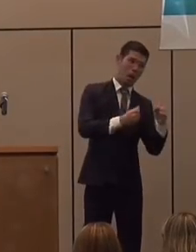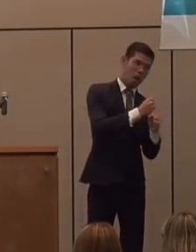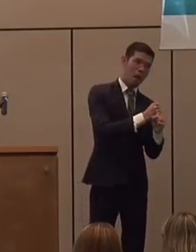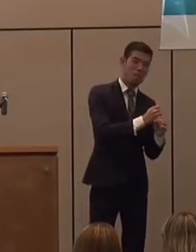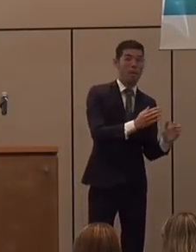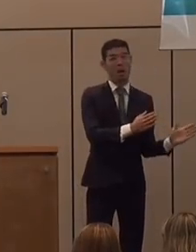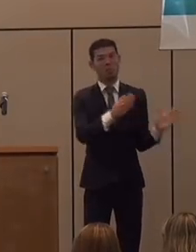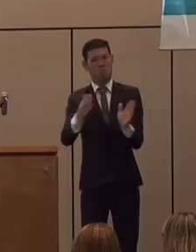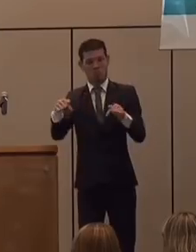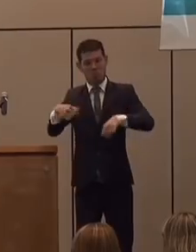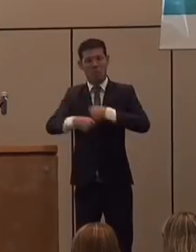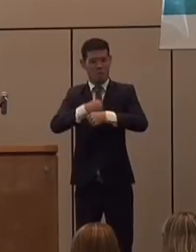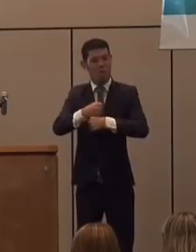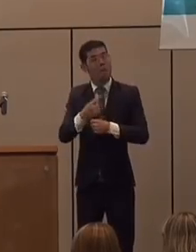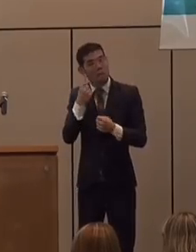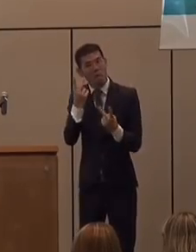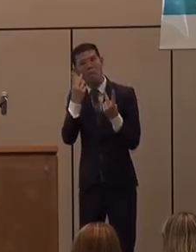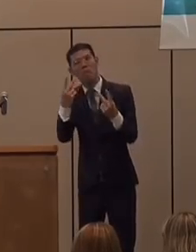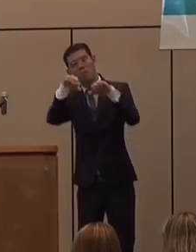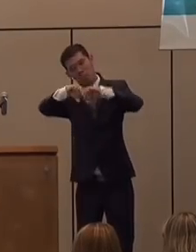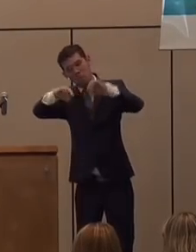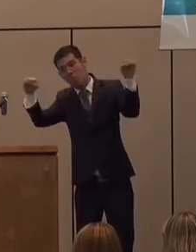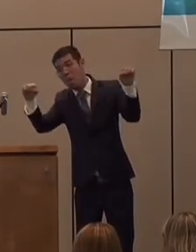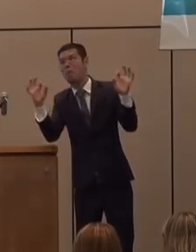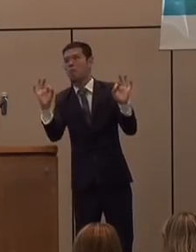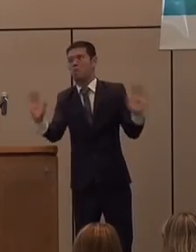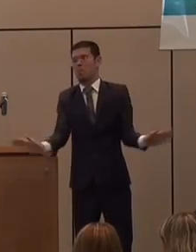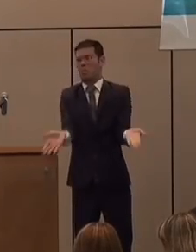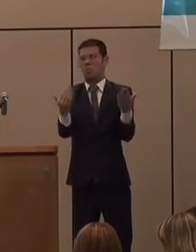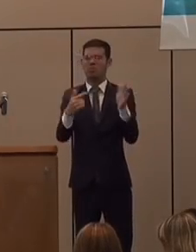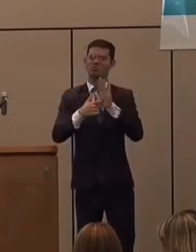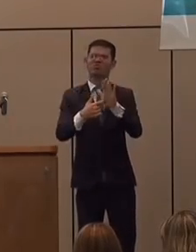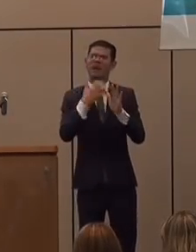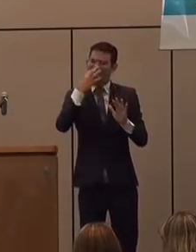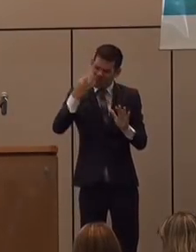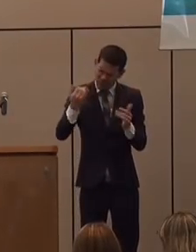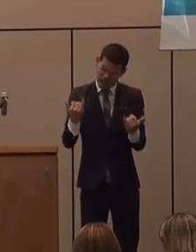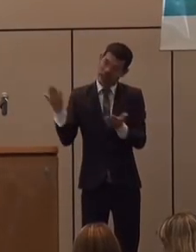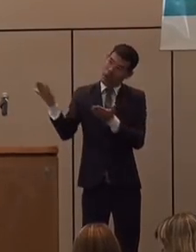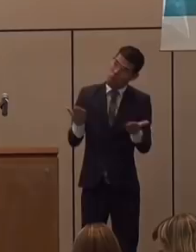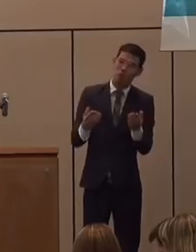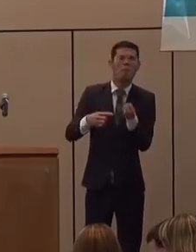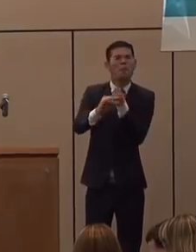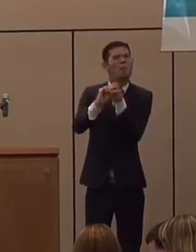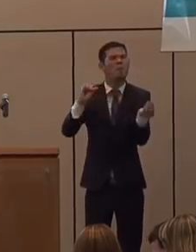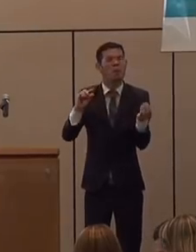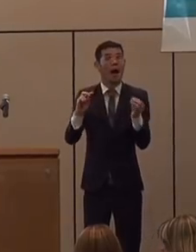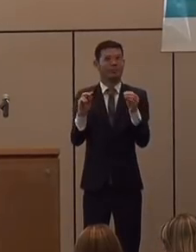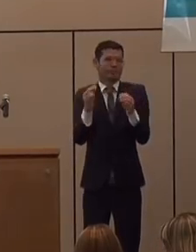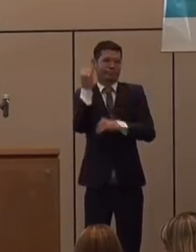creo que eso se refleja en el hecho de que cada vez más en el país tenemos presencia de las mejores marcas internacionales en hotelería